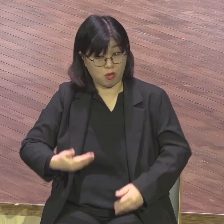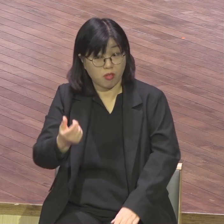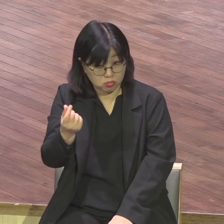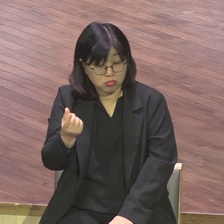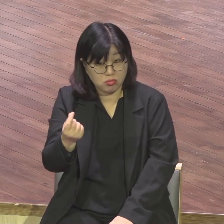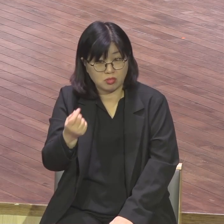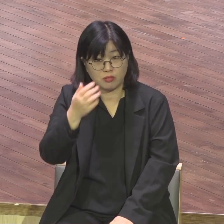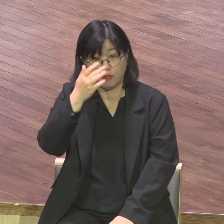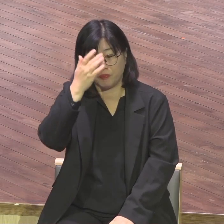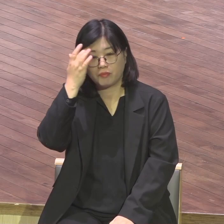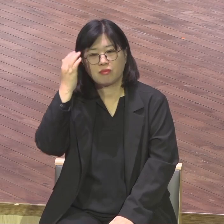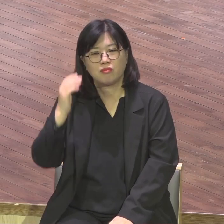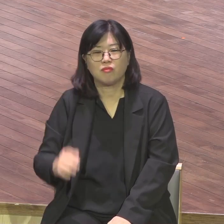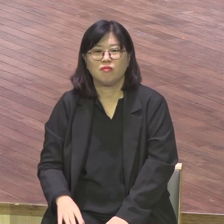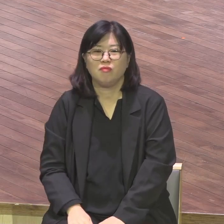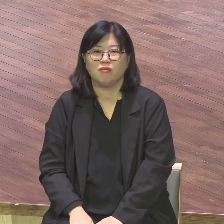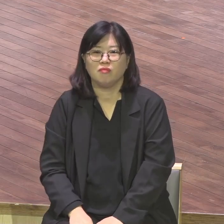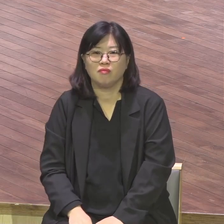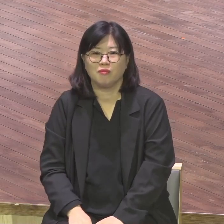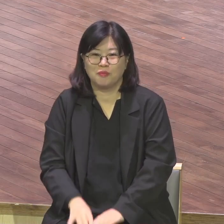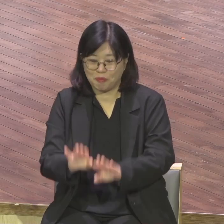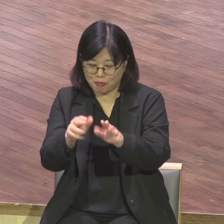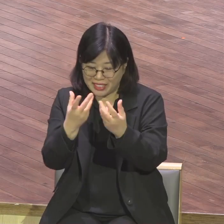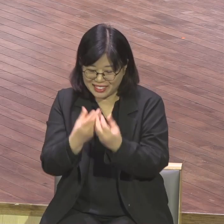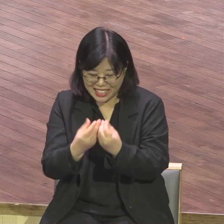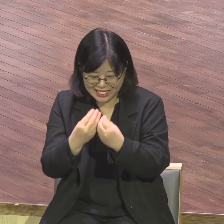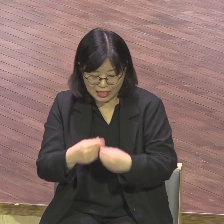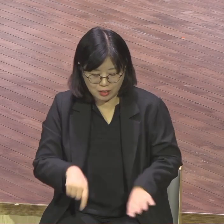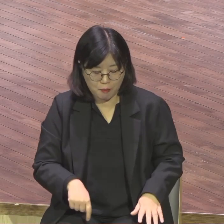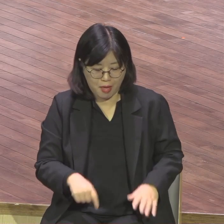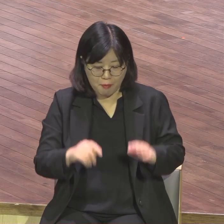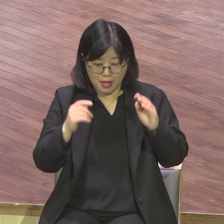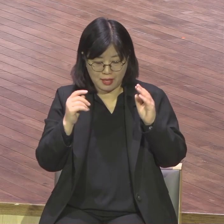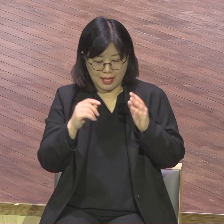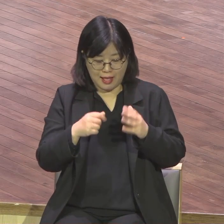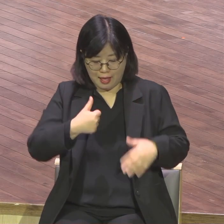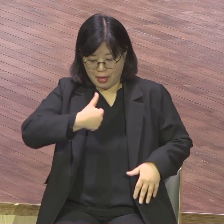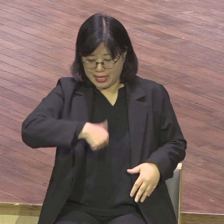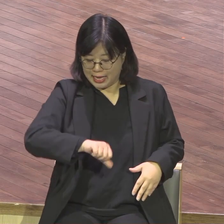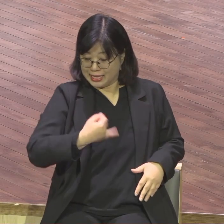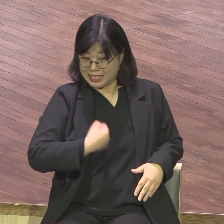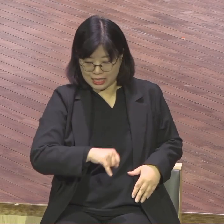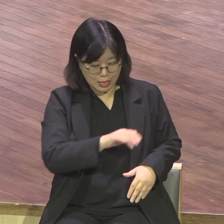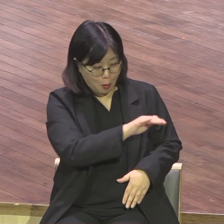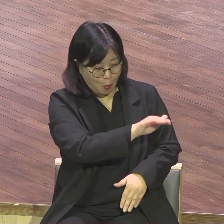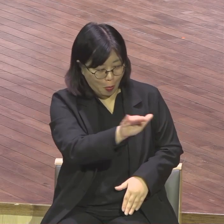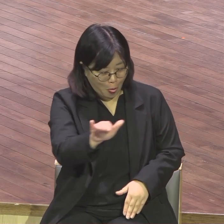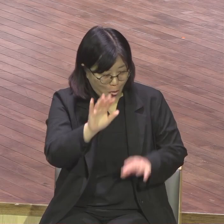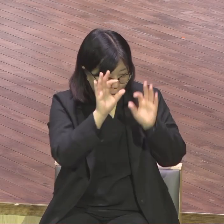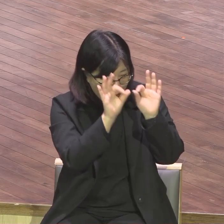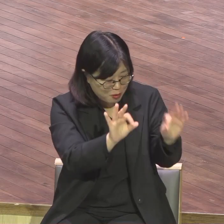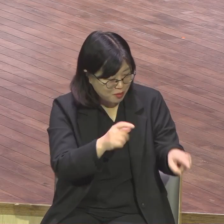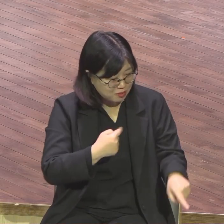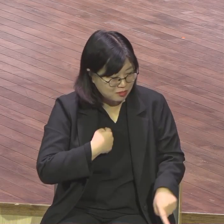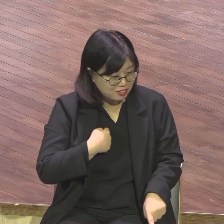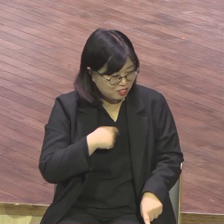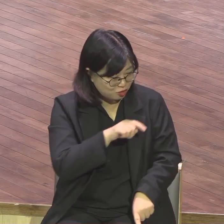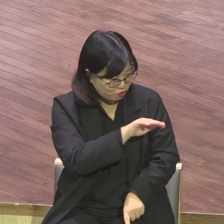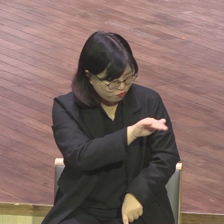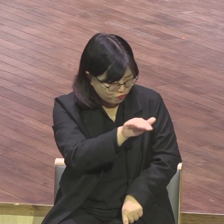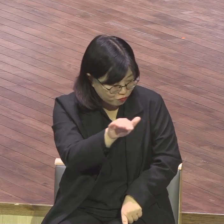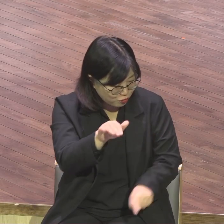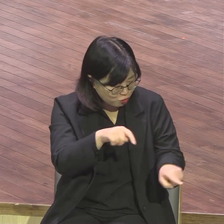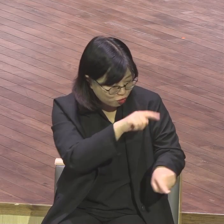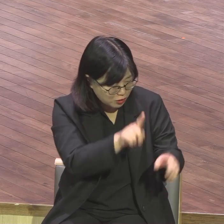중에 보면 아버지 엄마 날 제일 사랑해. 사실 사랑하지도 않는데 공부도 못하고 꼴통인데. 그런데 그러면